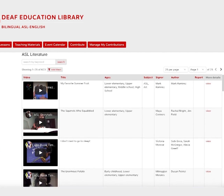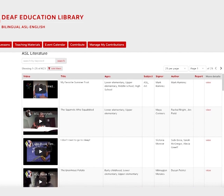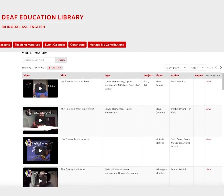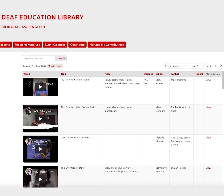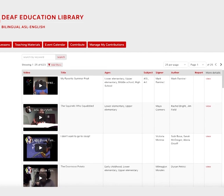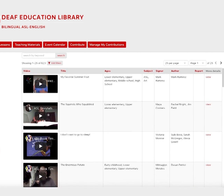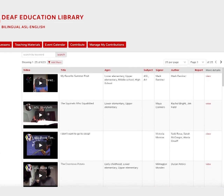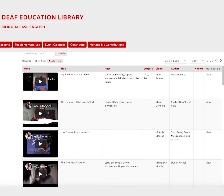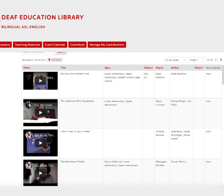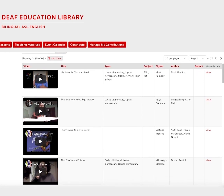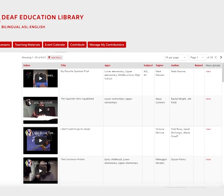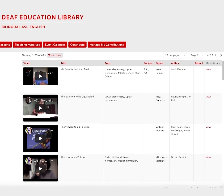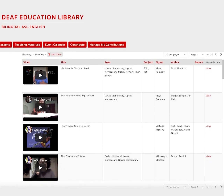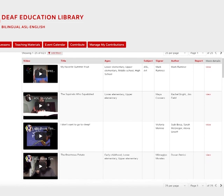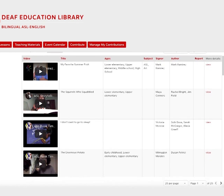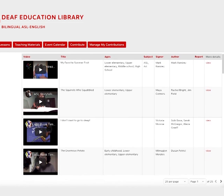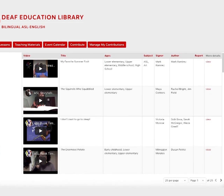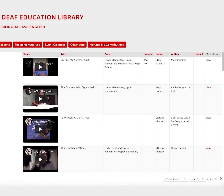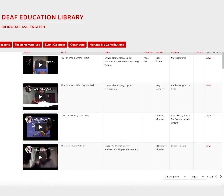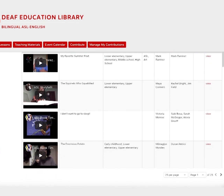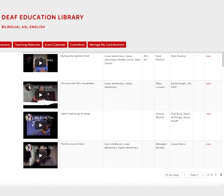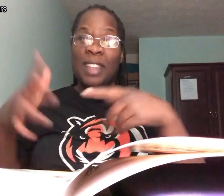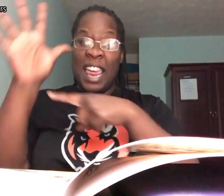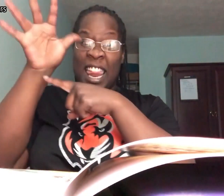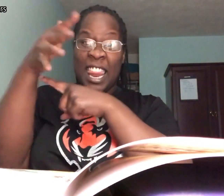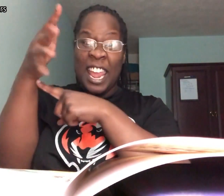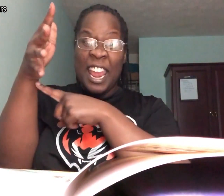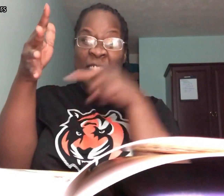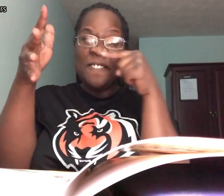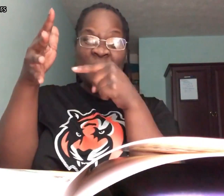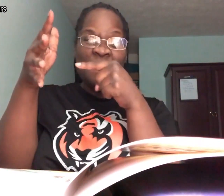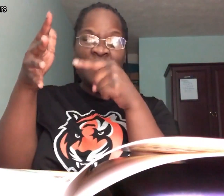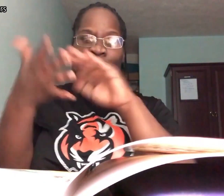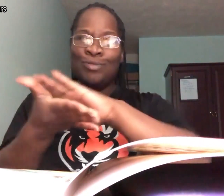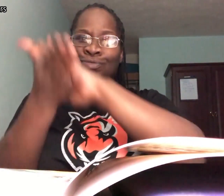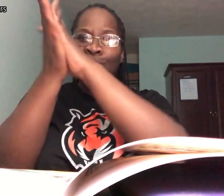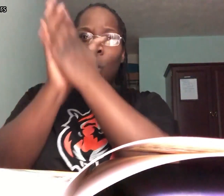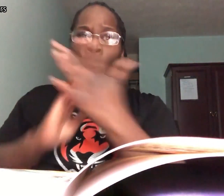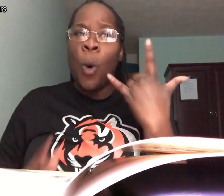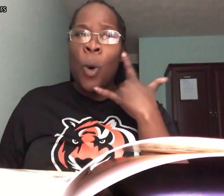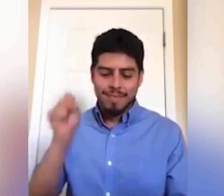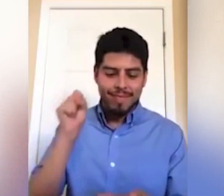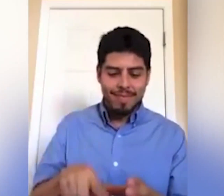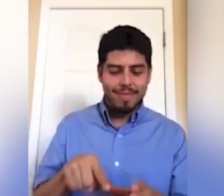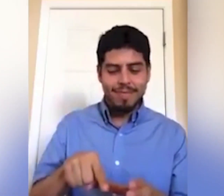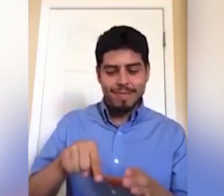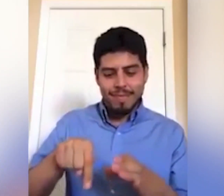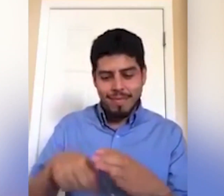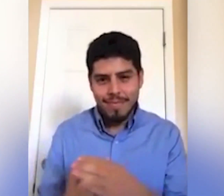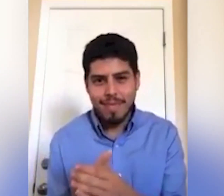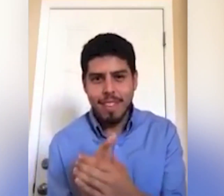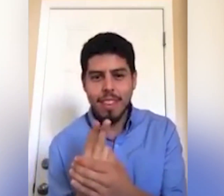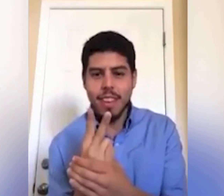کے پلیٹ فارم پر اساتذہ نے اسکول کے بچوں کی آن لائن تعلیم کے لیے امریکن سائن لینگویج پر